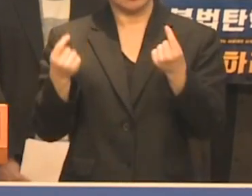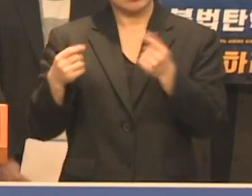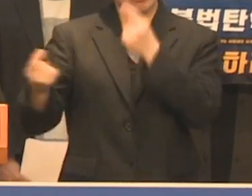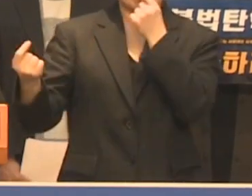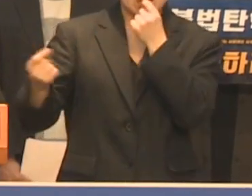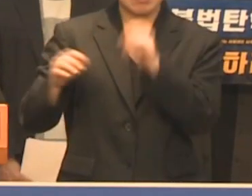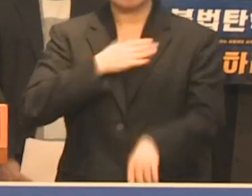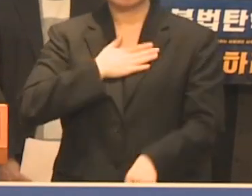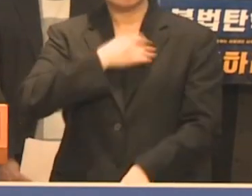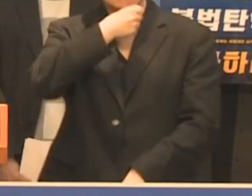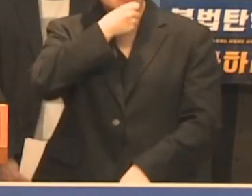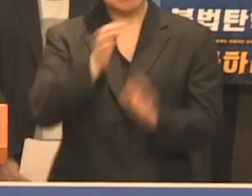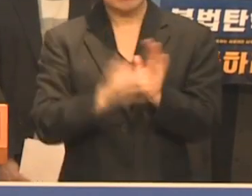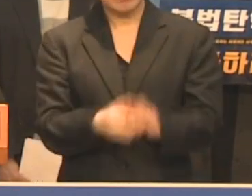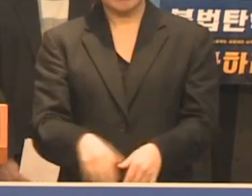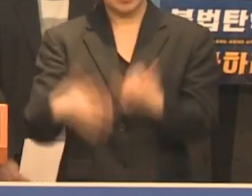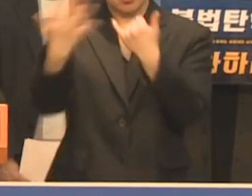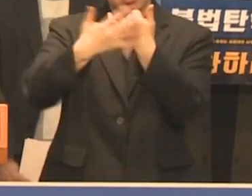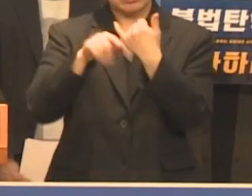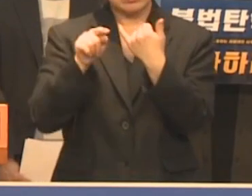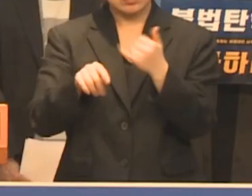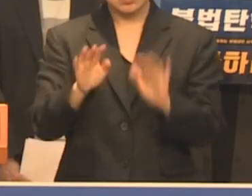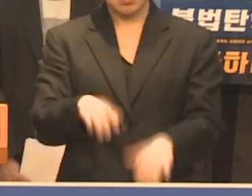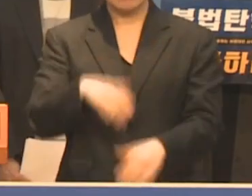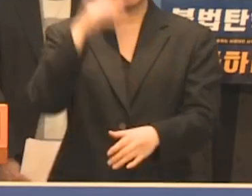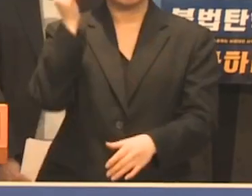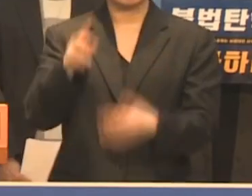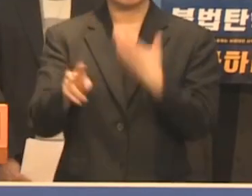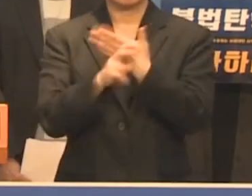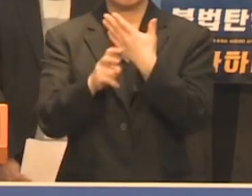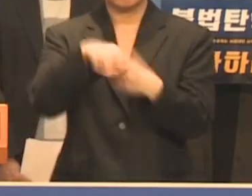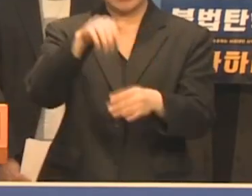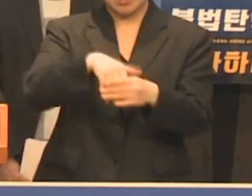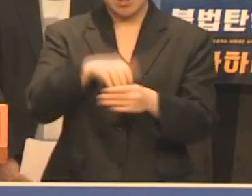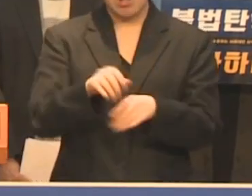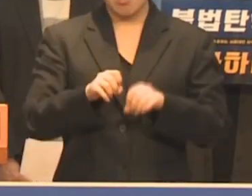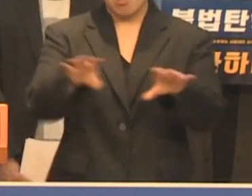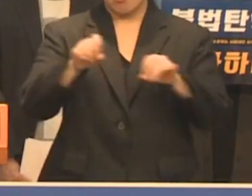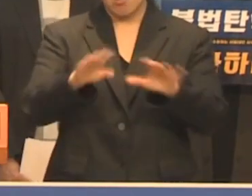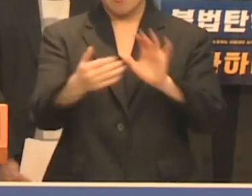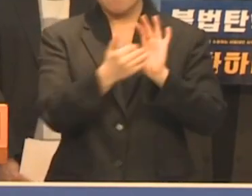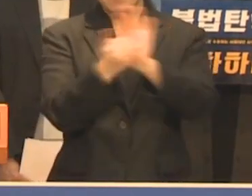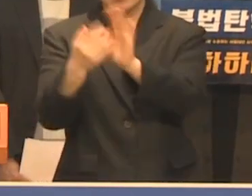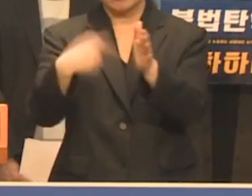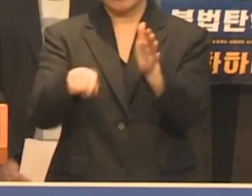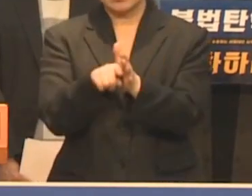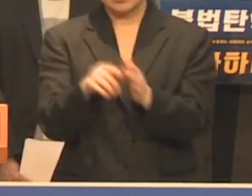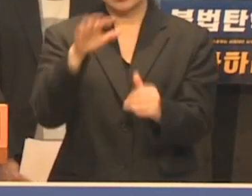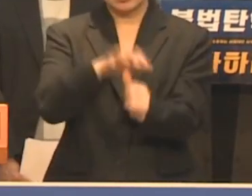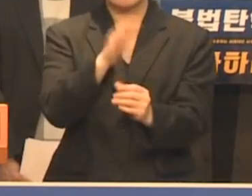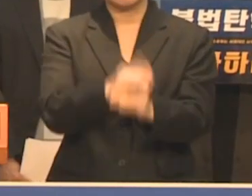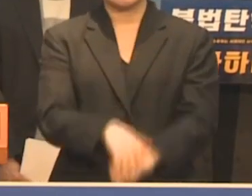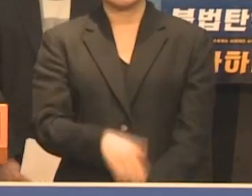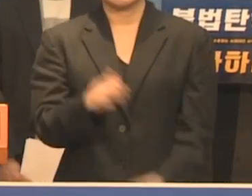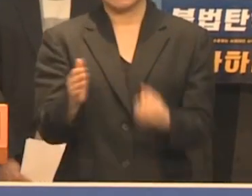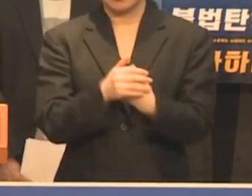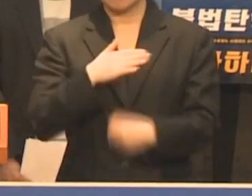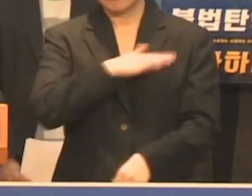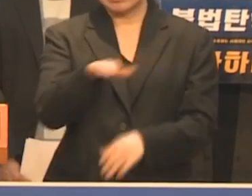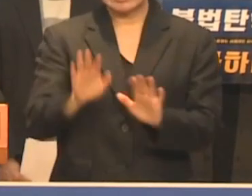저희를 인터뷰하려 했습니다. 유튜브 코리아는 부정선거를 알리는 영상들이 퍼져나가지 못하게 알고리즘을 통제하고 있습니다. 따라서 저희는 이